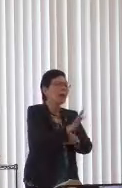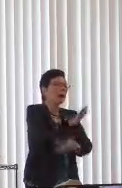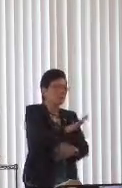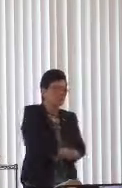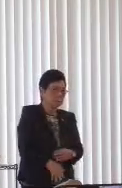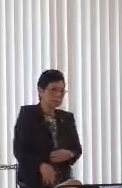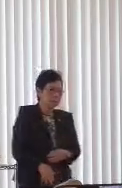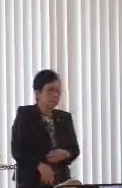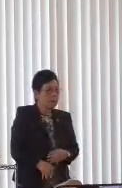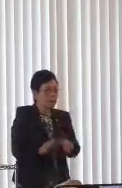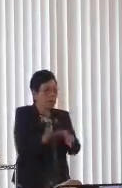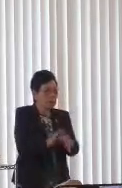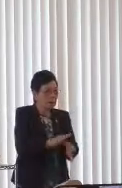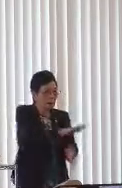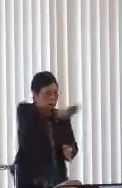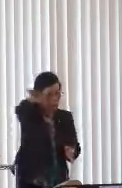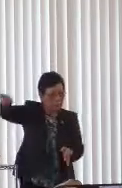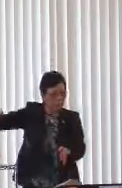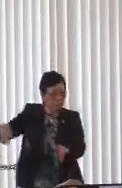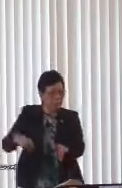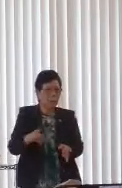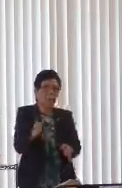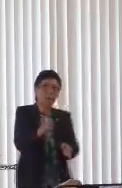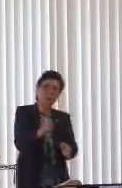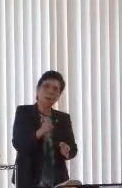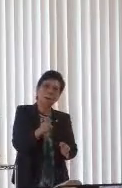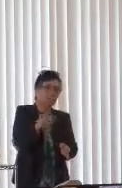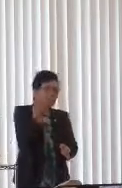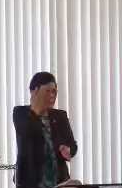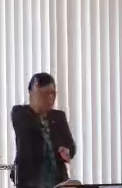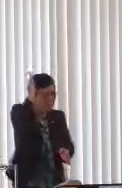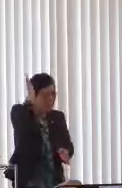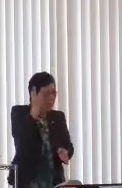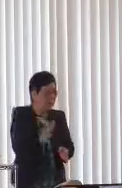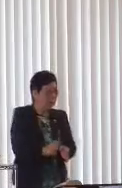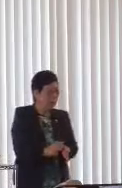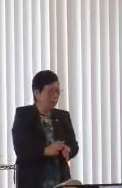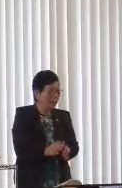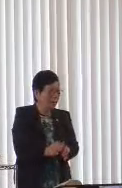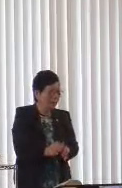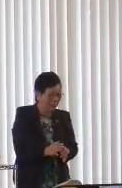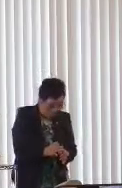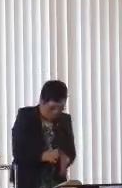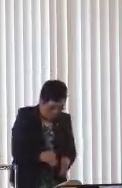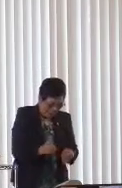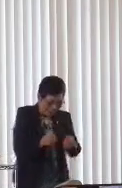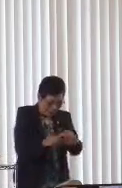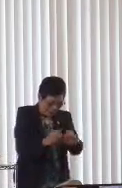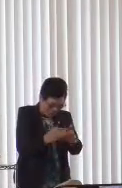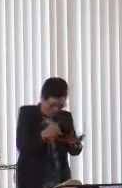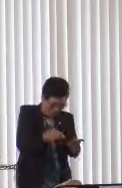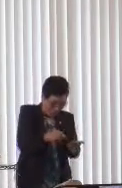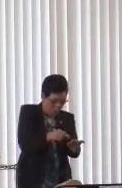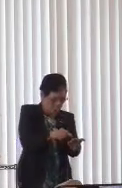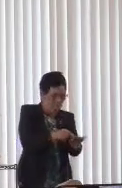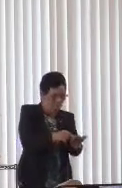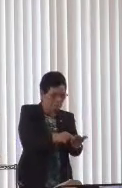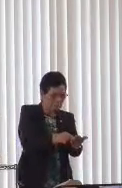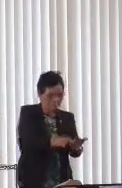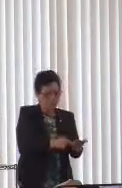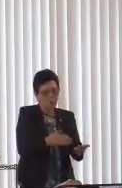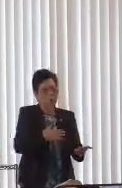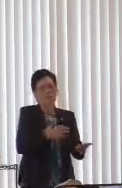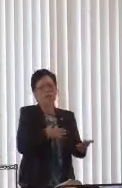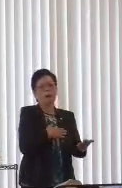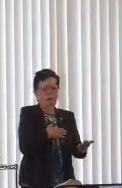でも私たちはそうは言ってもですね、なかなかこの子に書かれているようなことをねやらないんです